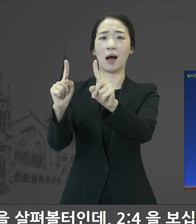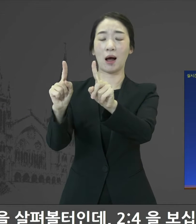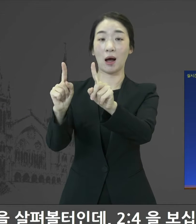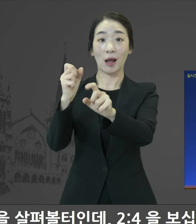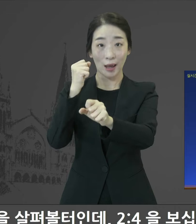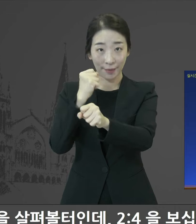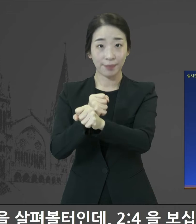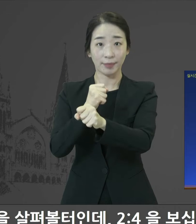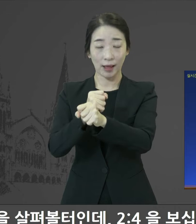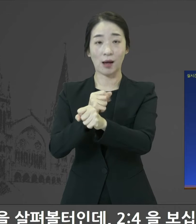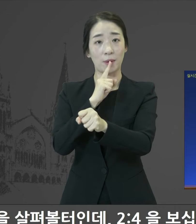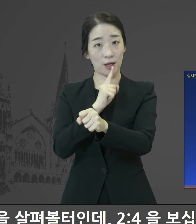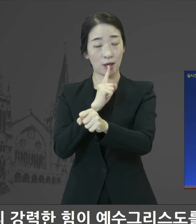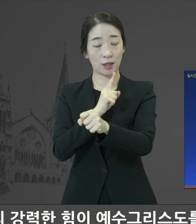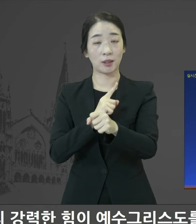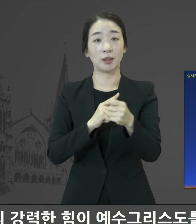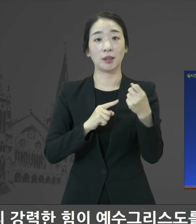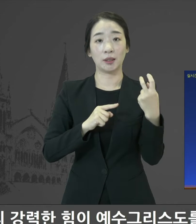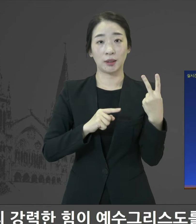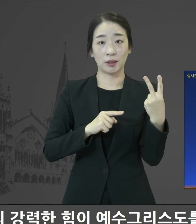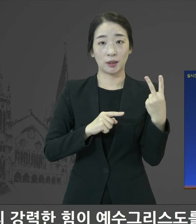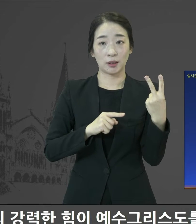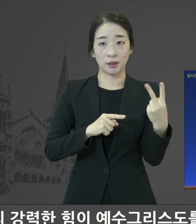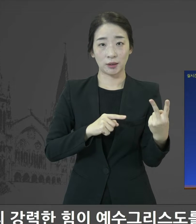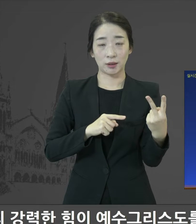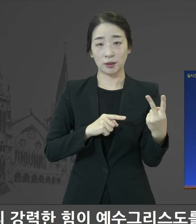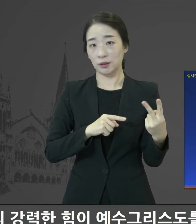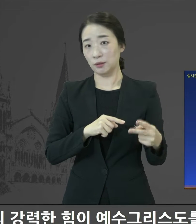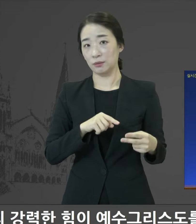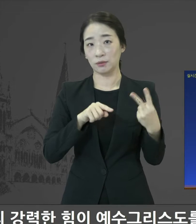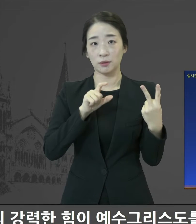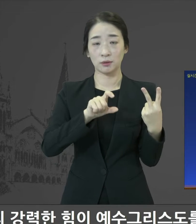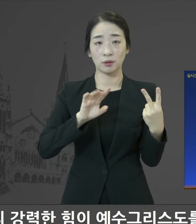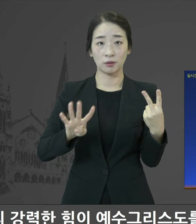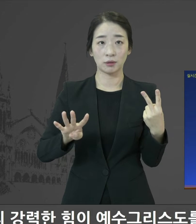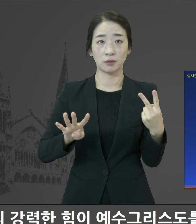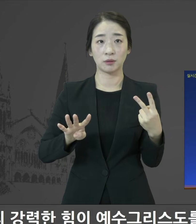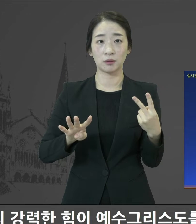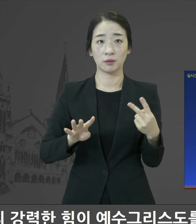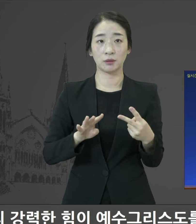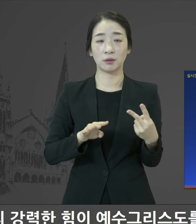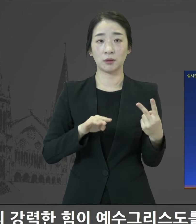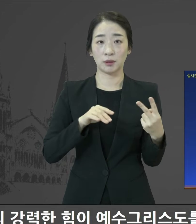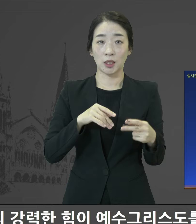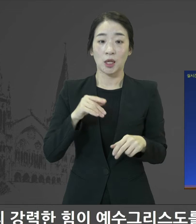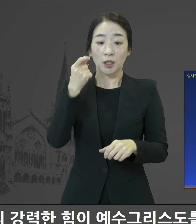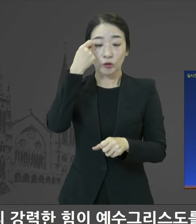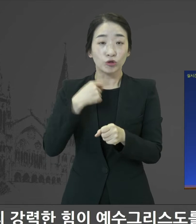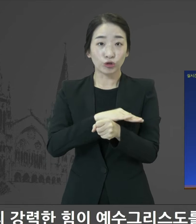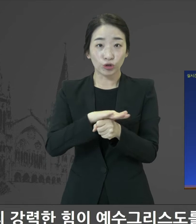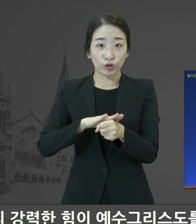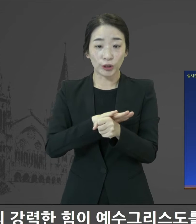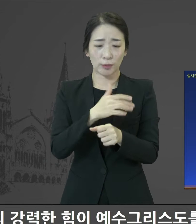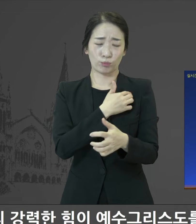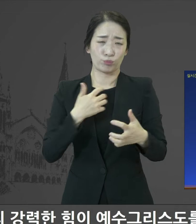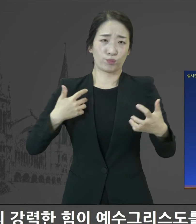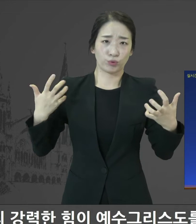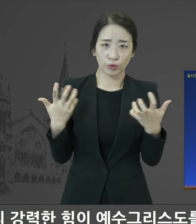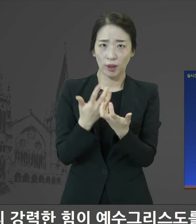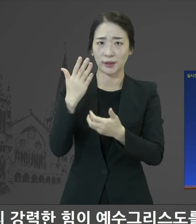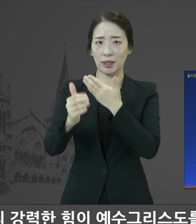겁니다. 자, 4절 어떻게 다루는지 한번 보십시다. 읽으십시다. 긍휼이 풍성하신 하나님이